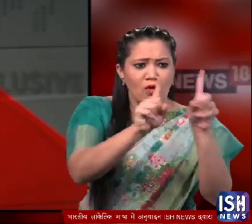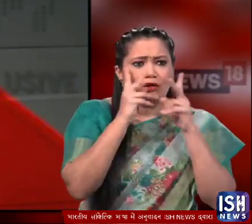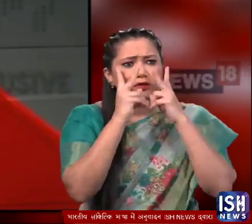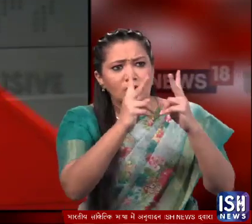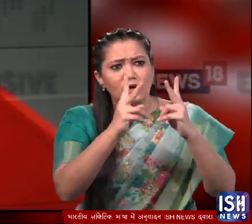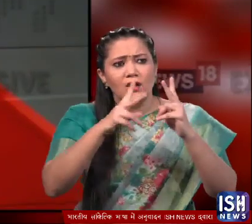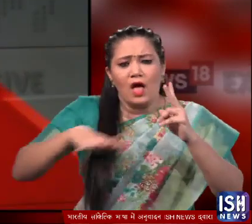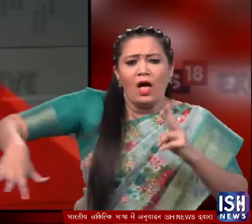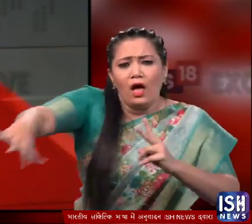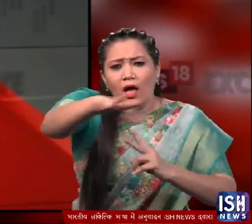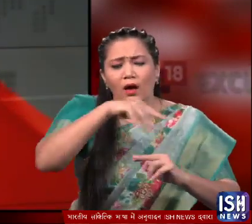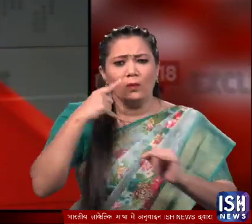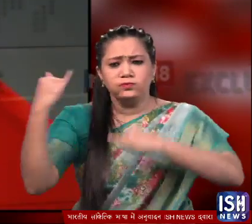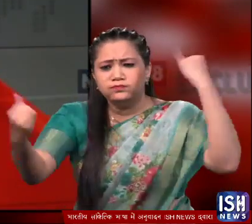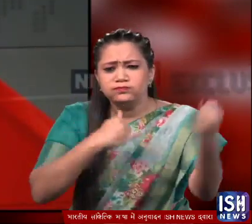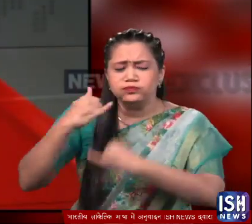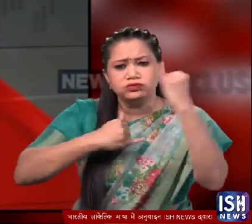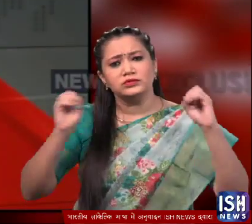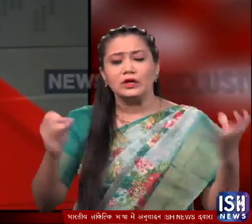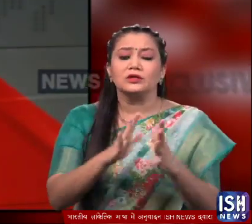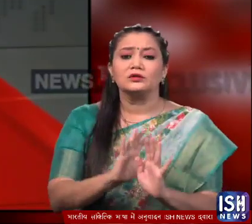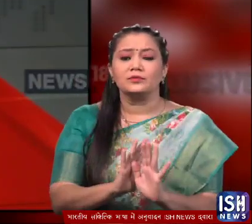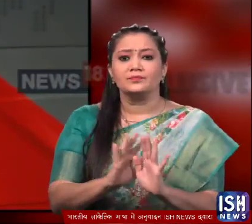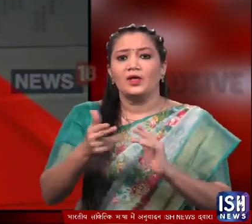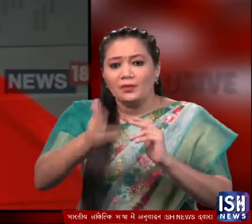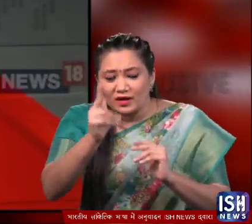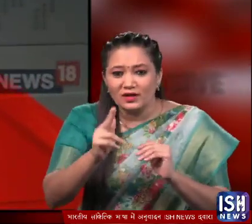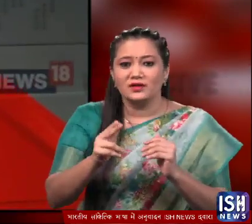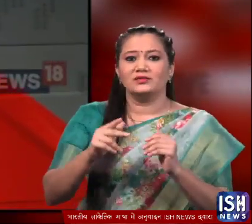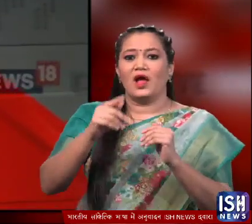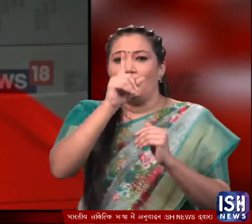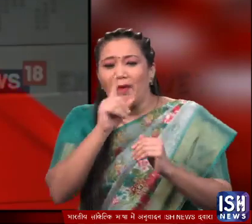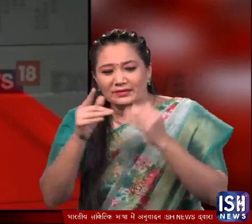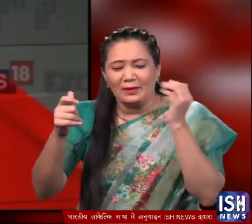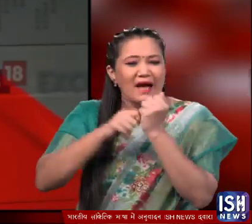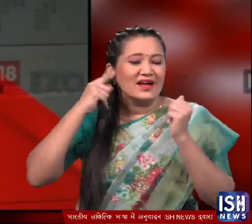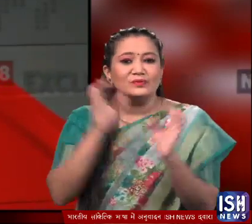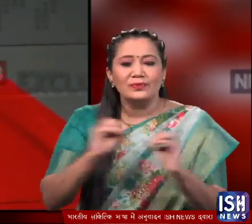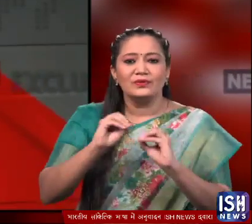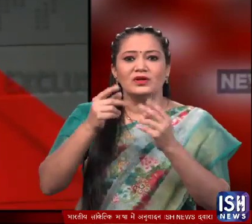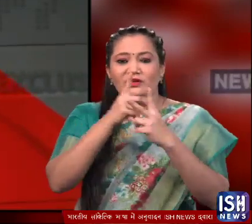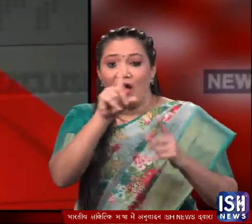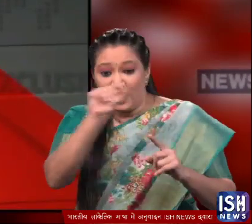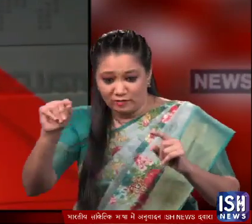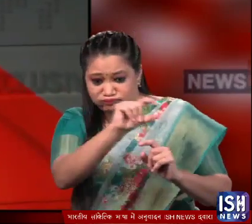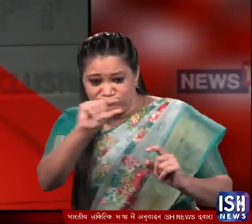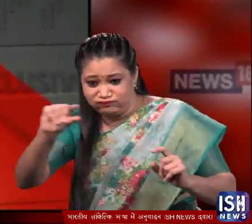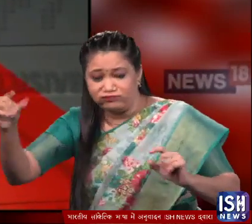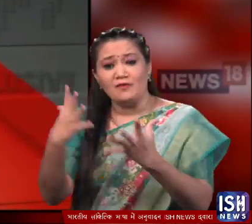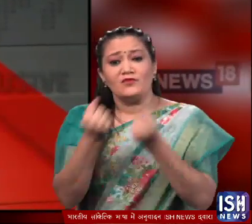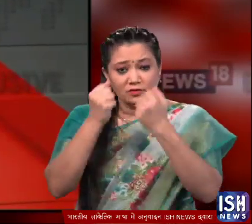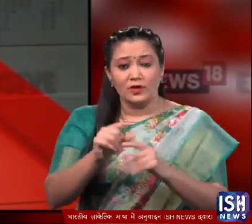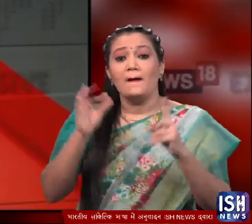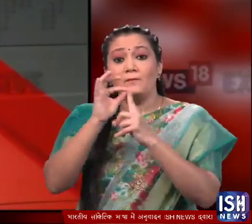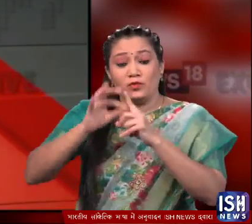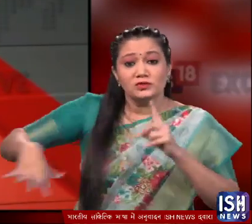तो आसपास के इलाकों में तलाशी अभियान शुरू किया गया, जिसमें पिस्तौल, साइलेंसर और 100 से ज्यादा कारतूस बरामद हुए। जबकि पुंछ